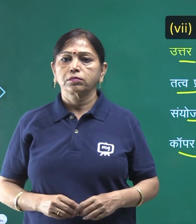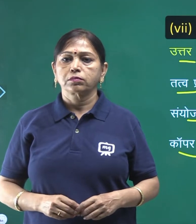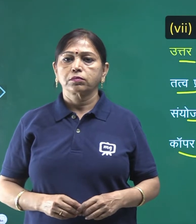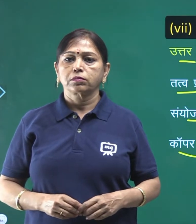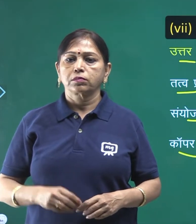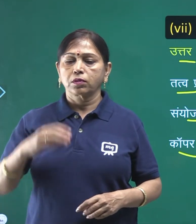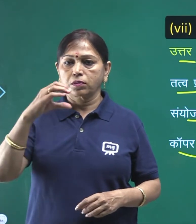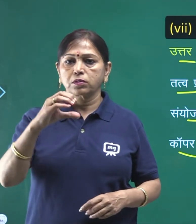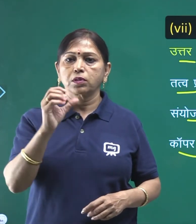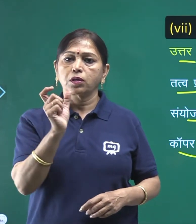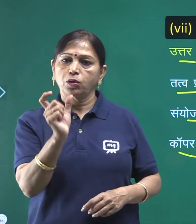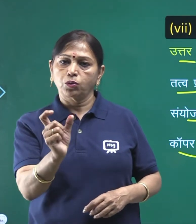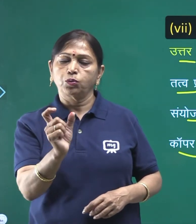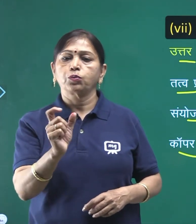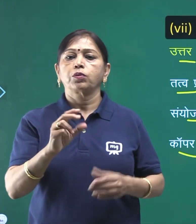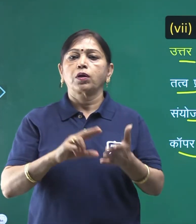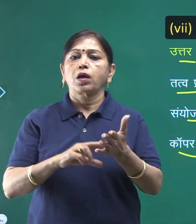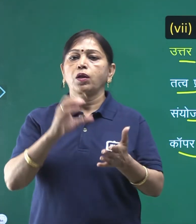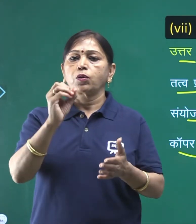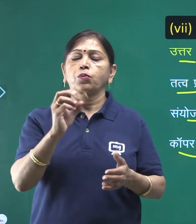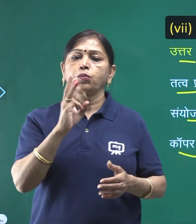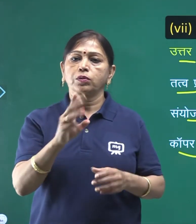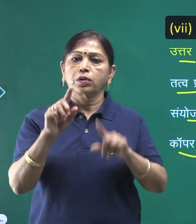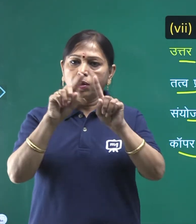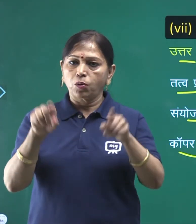CuNO3 होल ट्वाइस